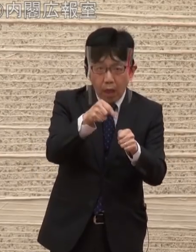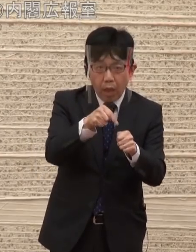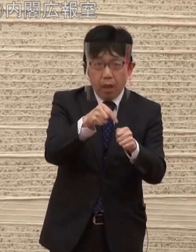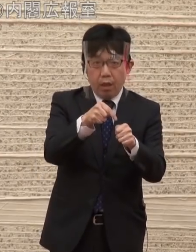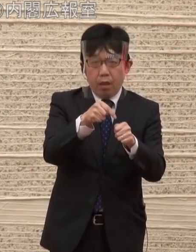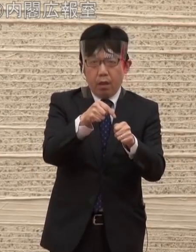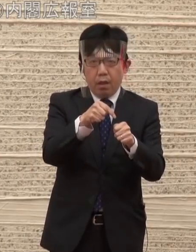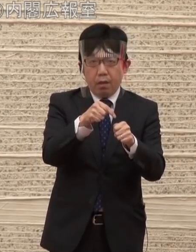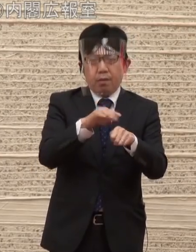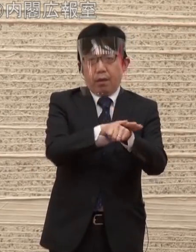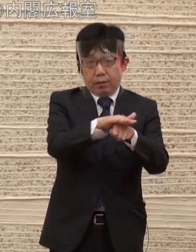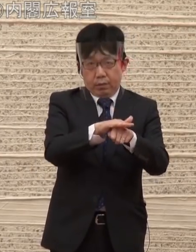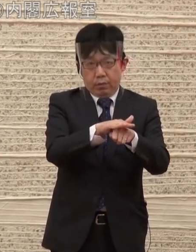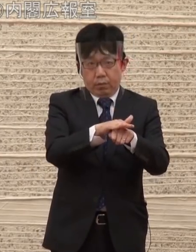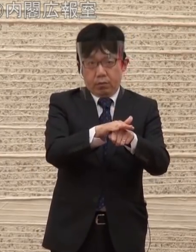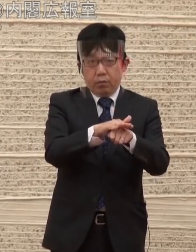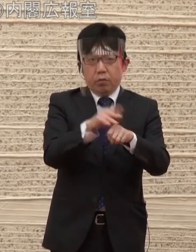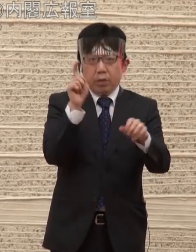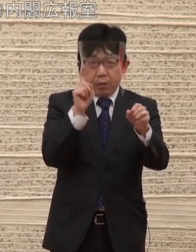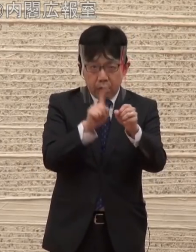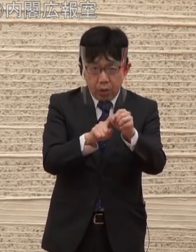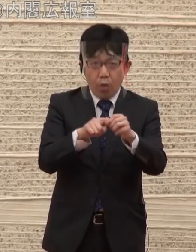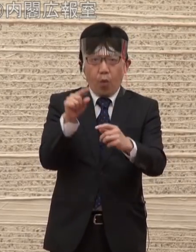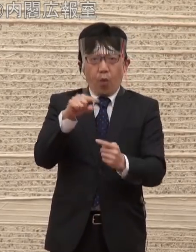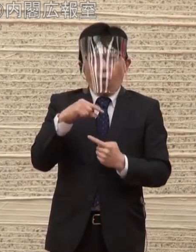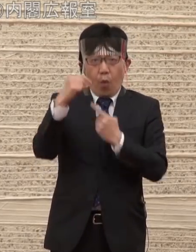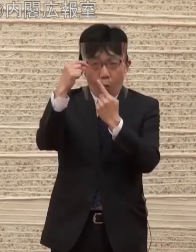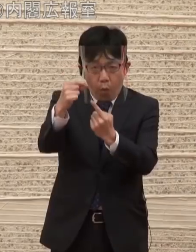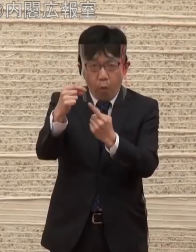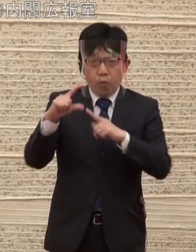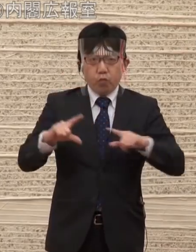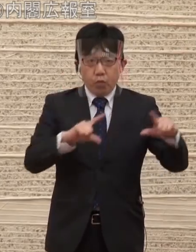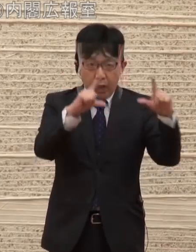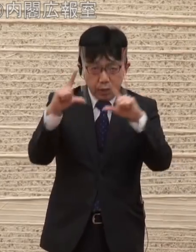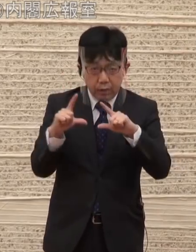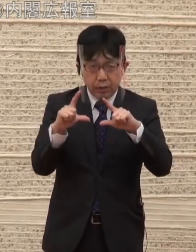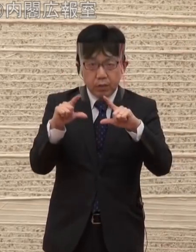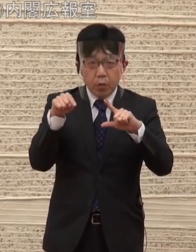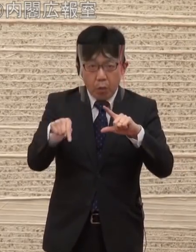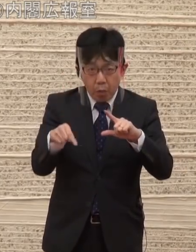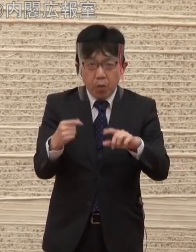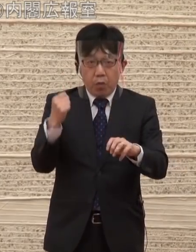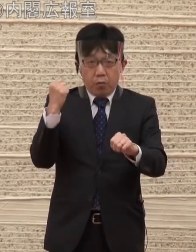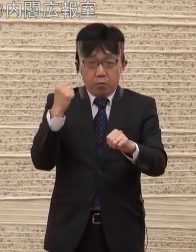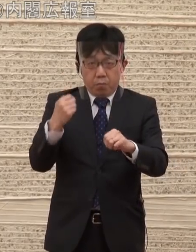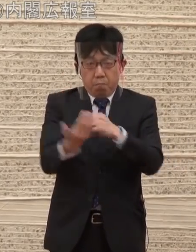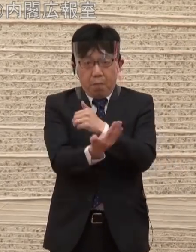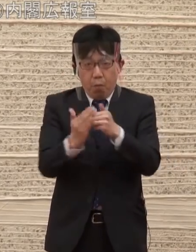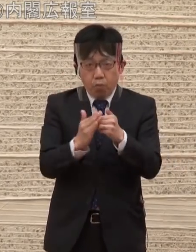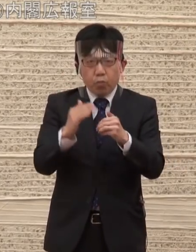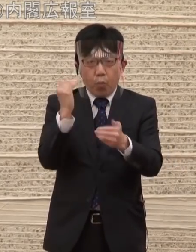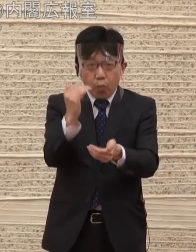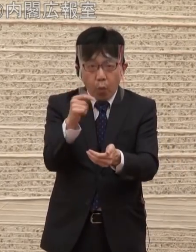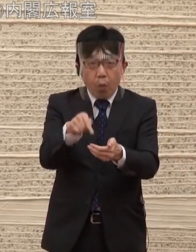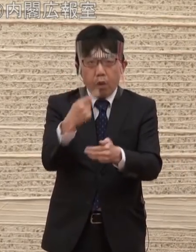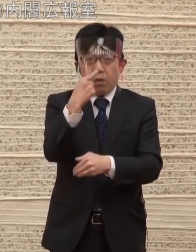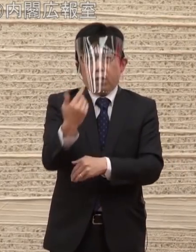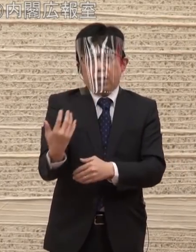は雇用と暮らしを守り抜いていくことが私の責任だろうとこう考えています